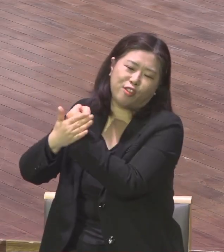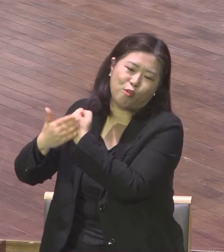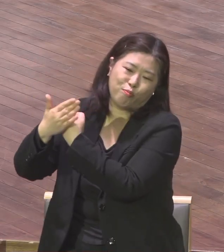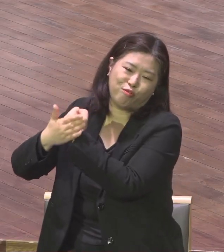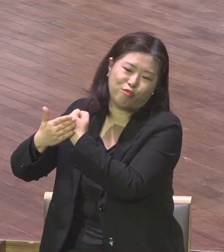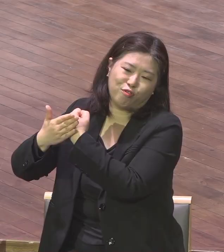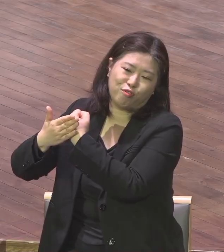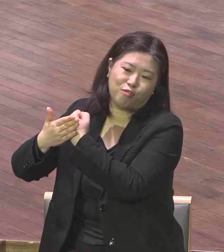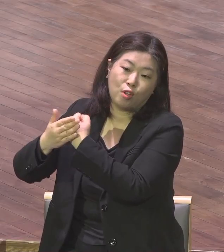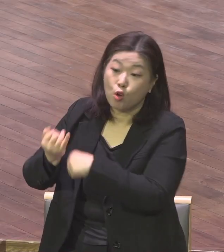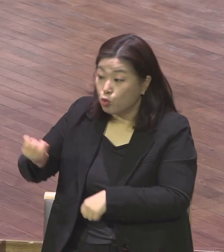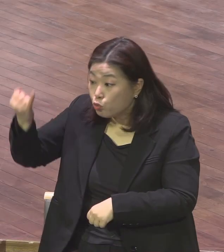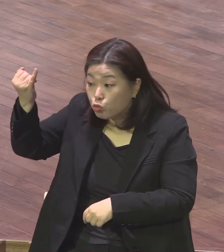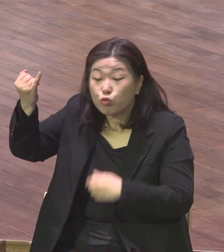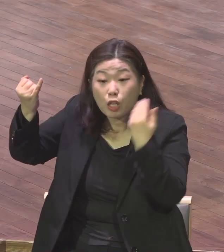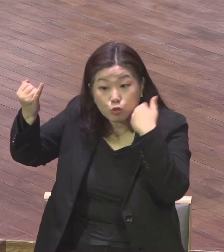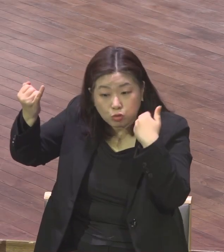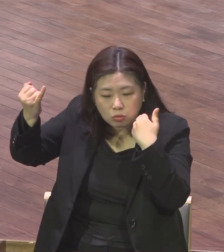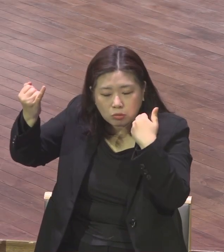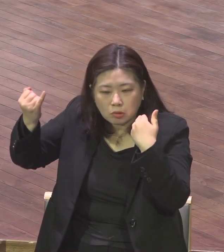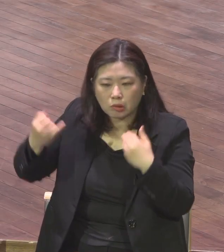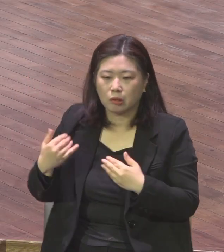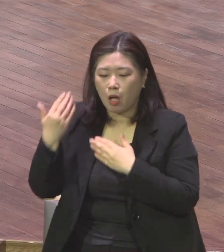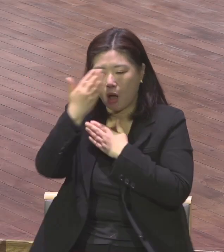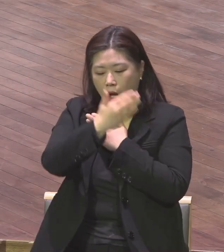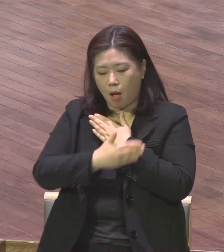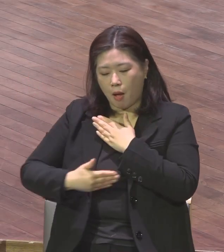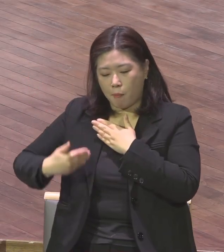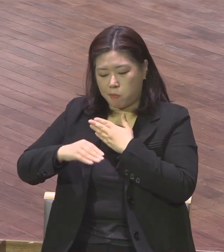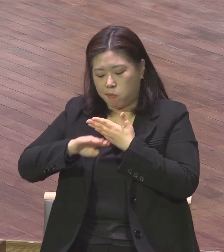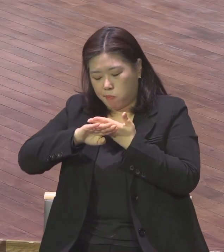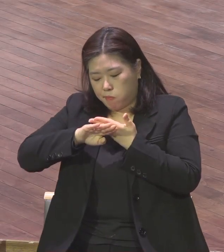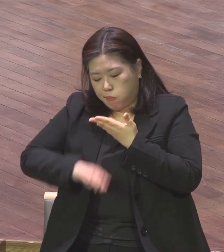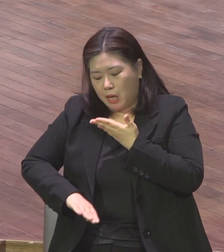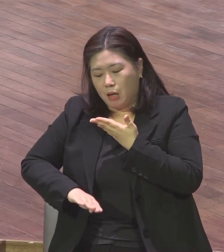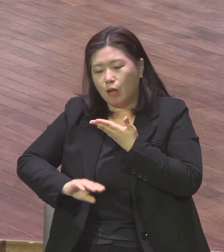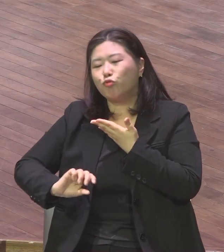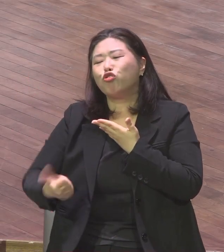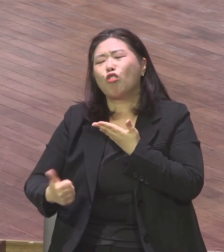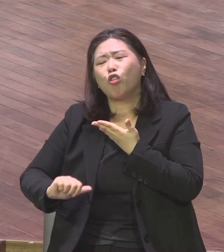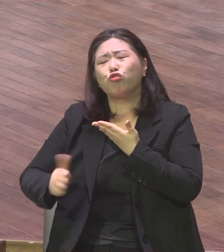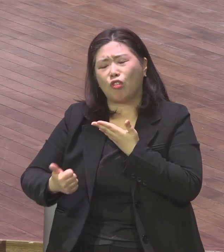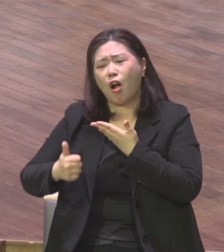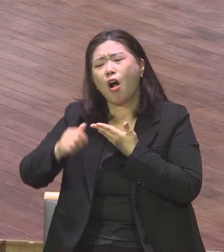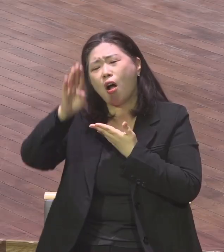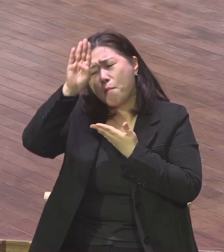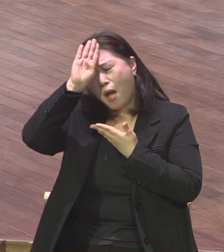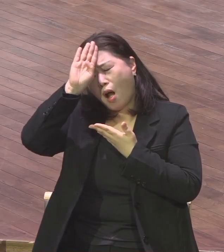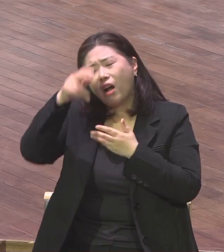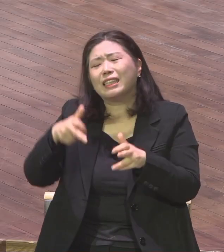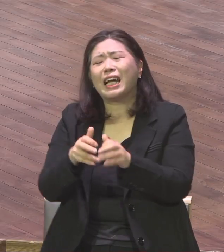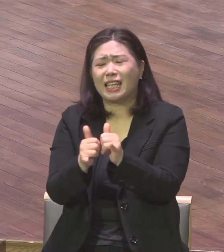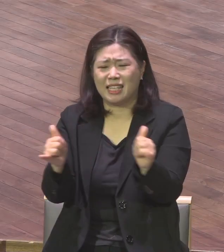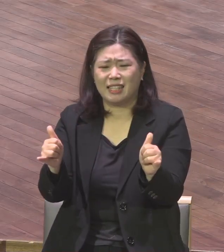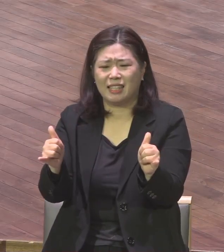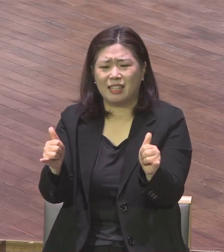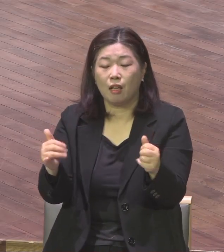캐리의 누나는 몸이 전신마비입니다. 전신마비가 된 환자예요. 움직이지를 못해요.